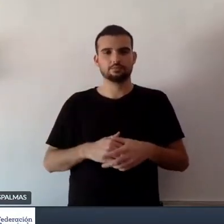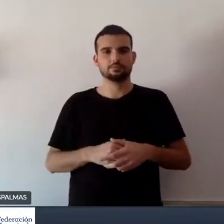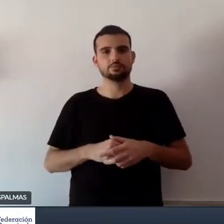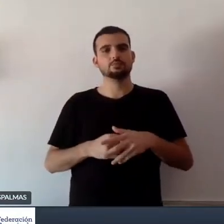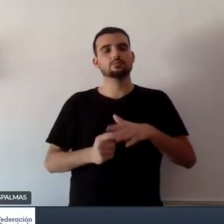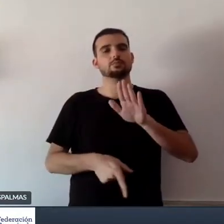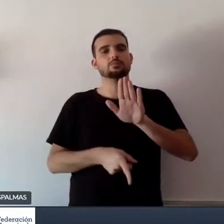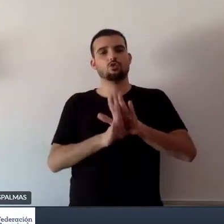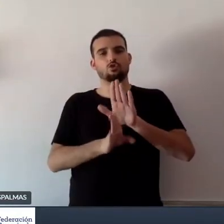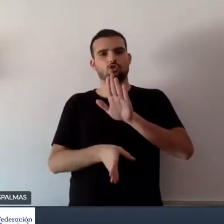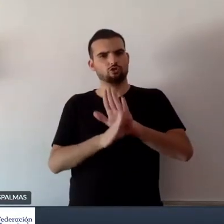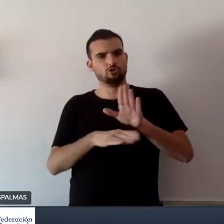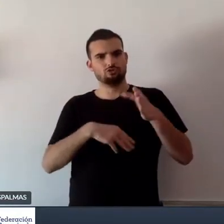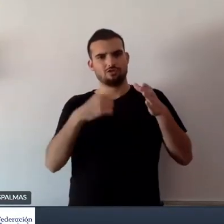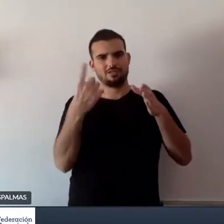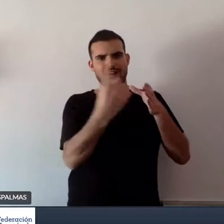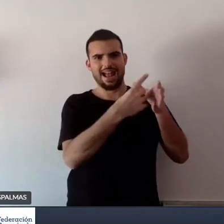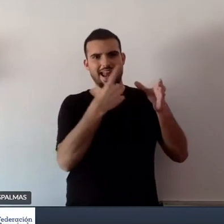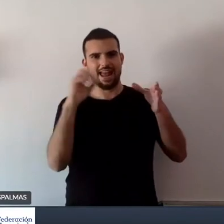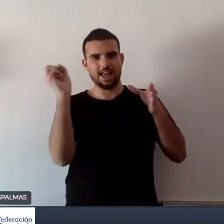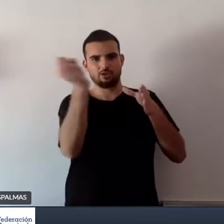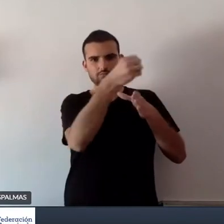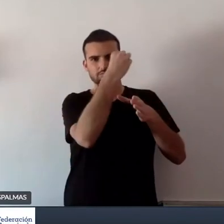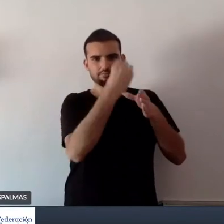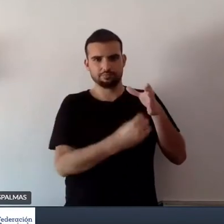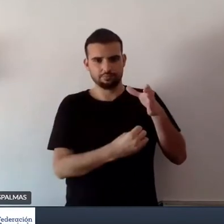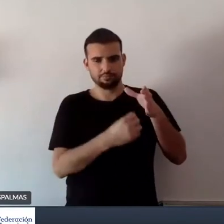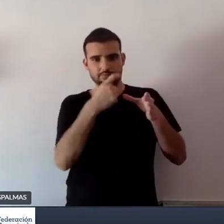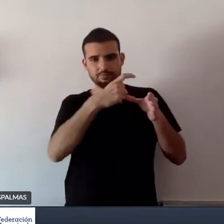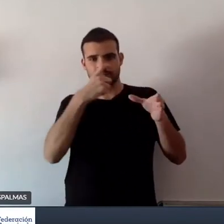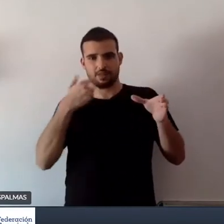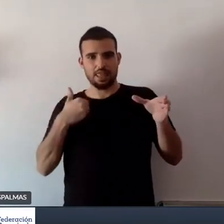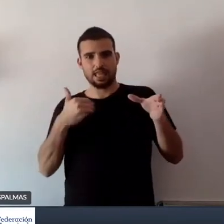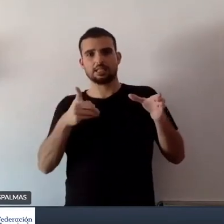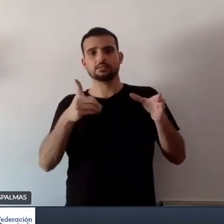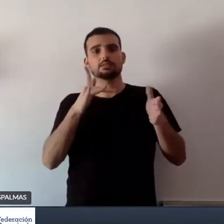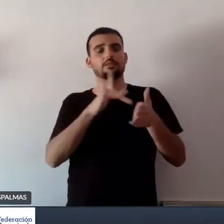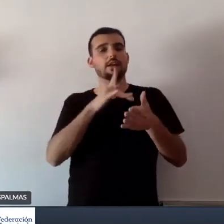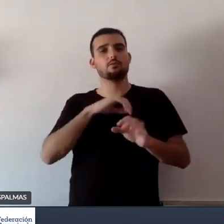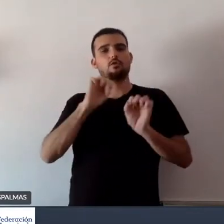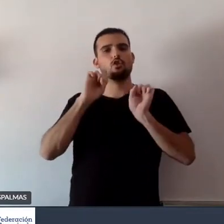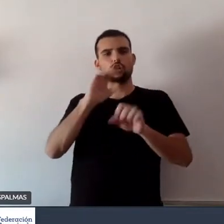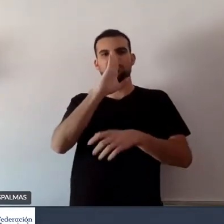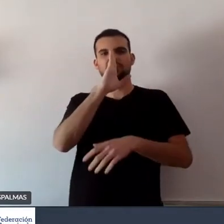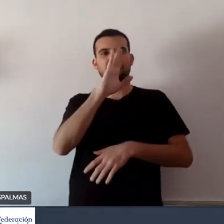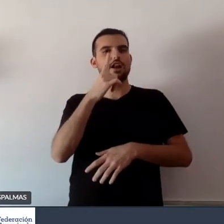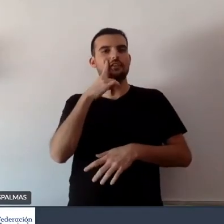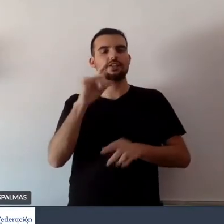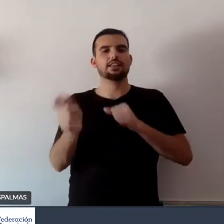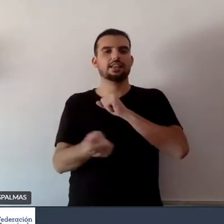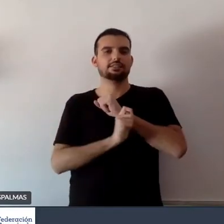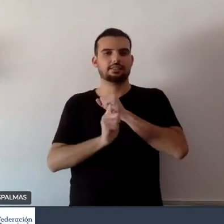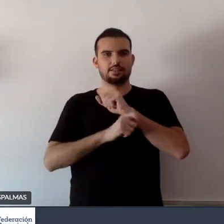Continuación duro al aro, subida del alero a poste alto. De nuevo bloqueo directo central y ahora el spacing es diferente, fijaos.